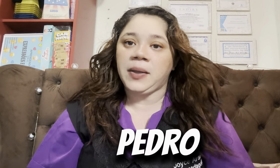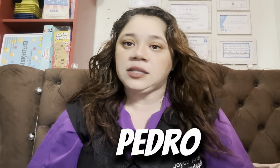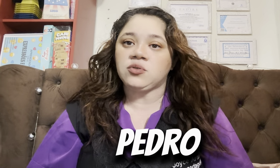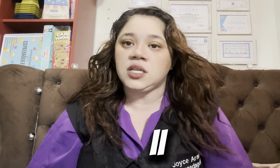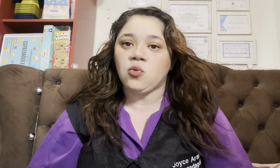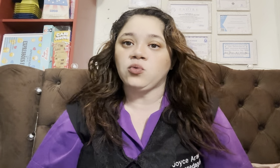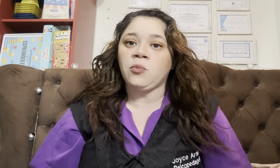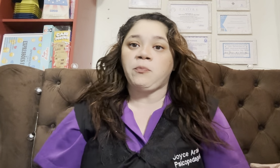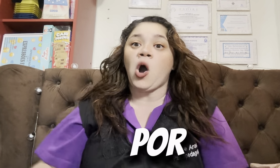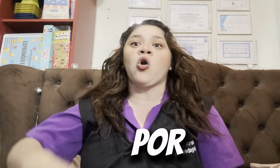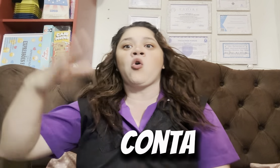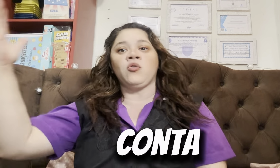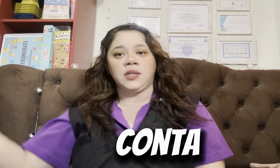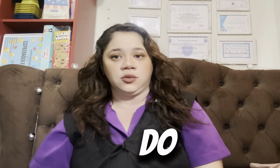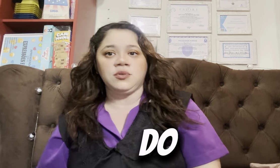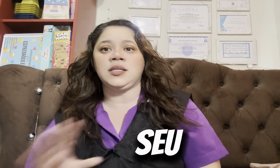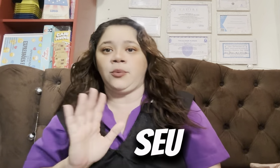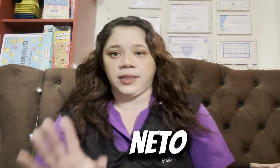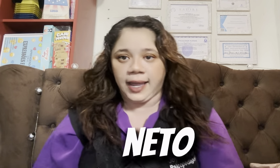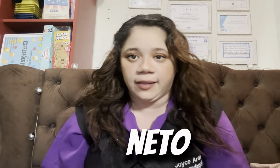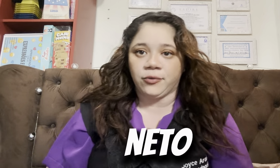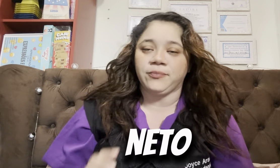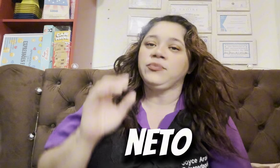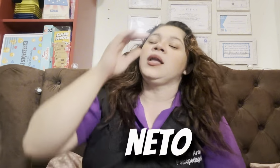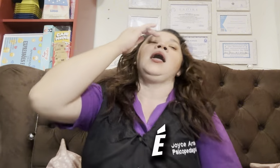Pedro II por conta do seu neto,